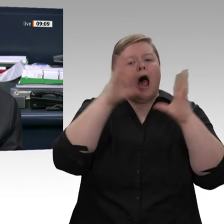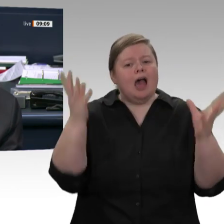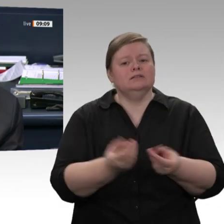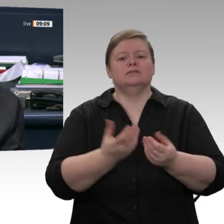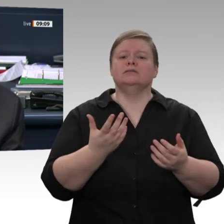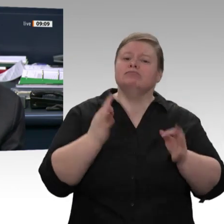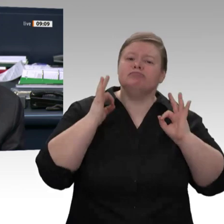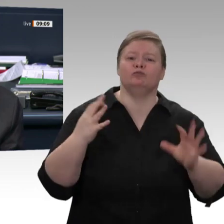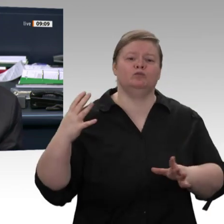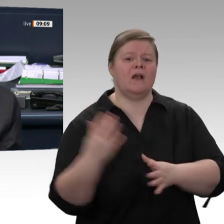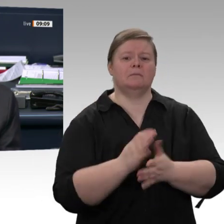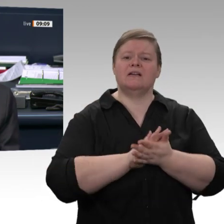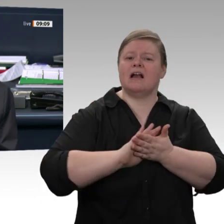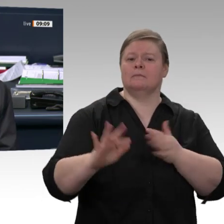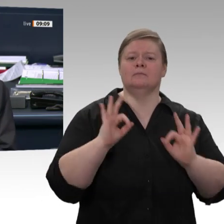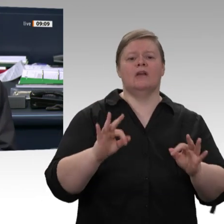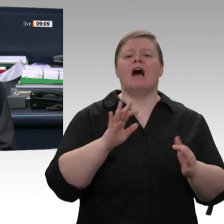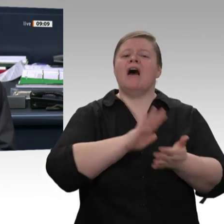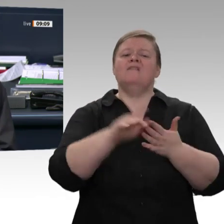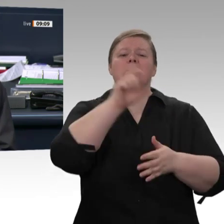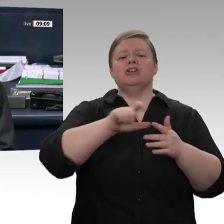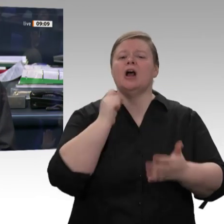verfolgen, anzugreifen. Nichts.